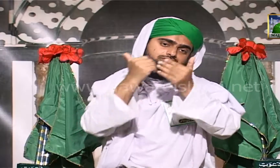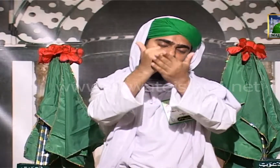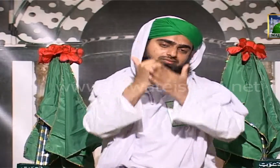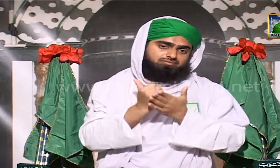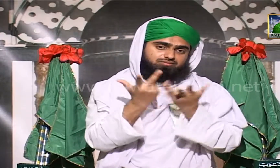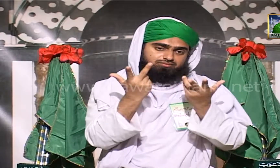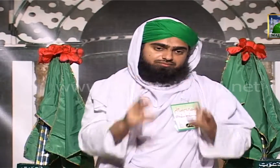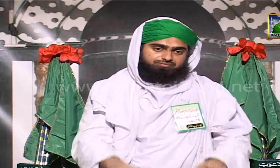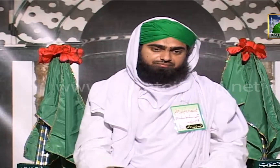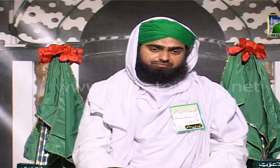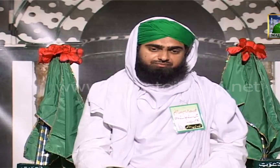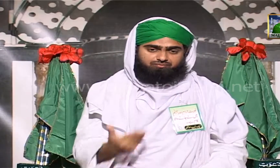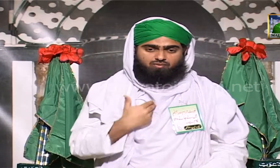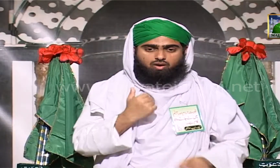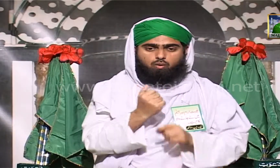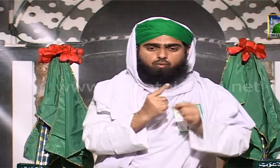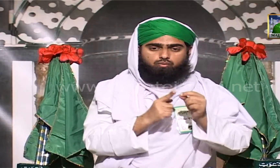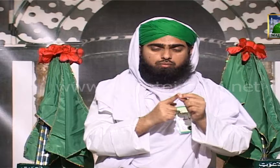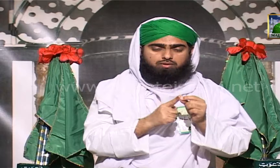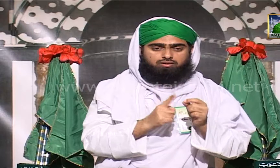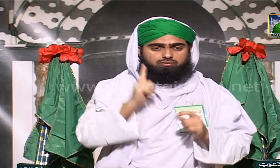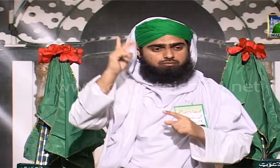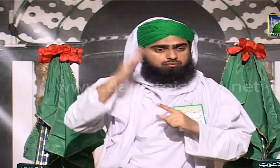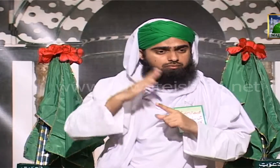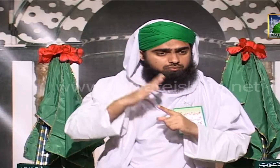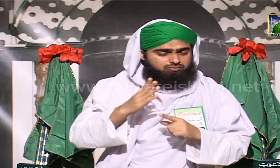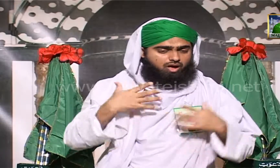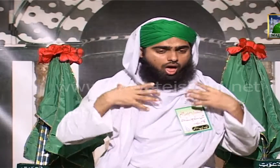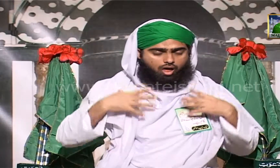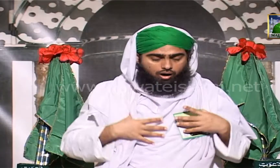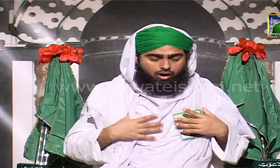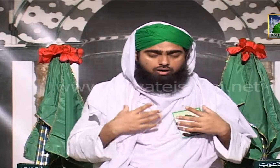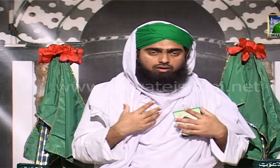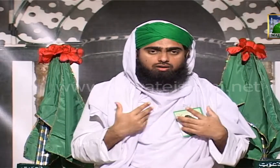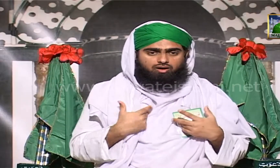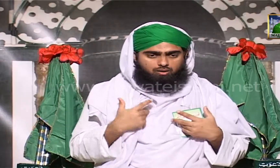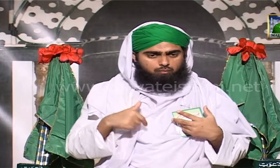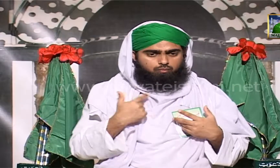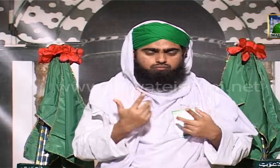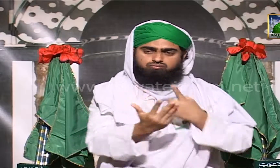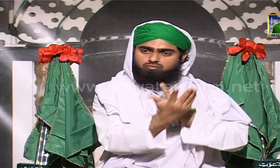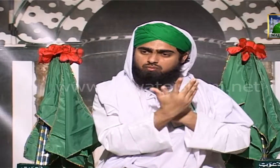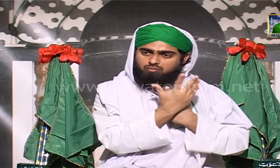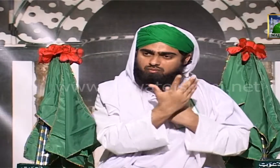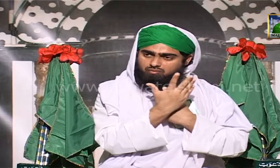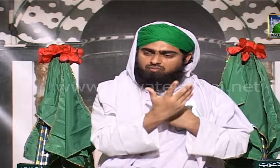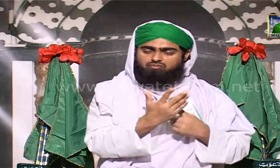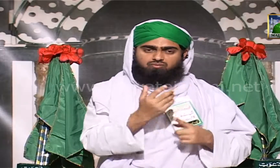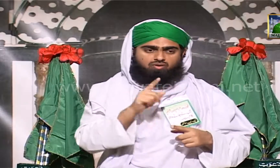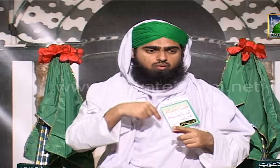کی جائیں۔ تو اس طرح حضور غوث اعظم رضی اللہ تعالیٰ عنہ ہم سست اور کاہلوں کے لیے مطلب بتاتے ہیں کہ کس طرح گویا میں نے یہ